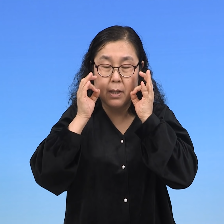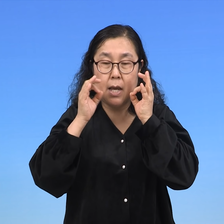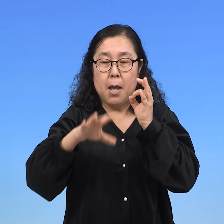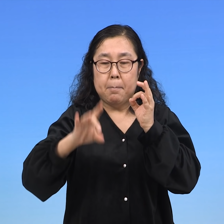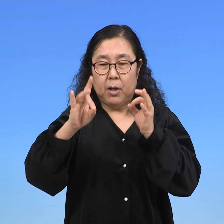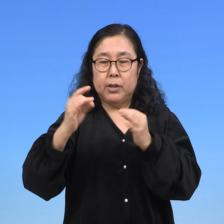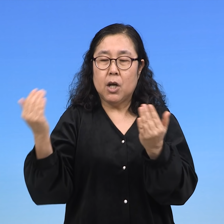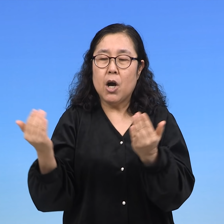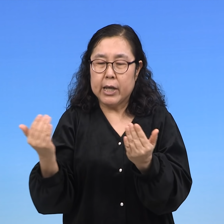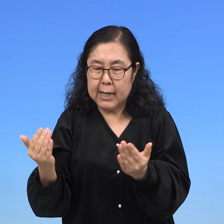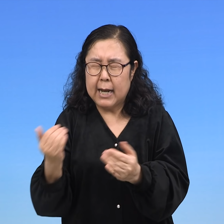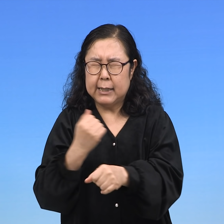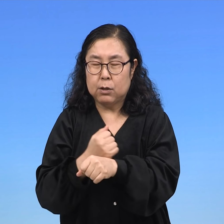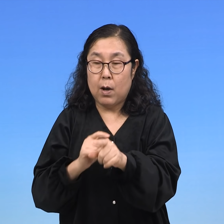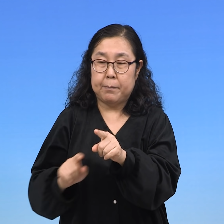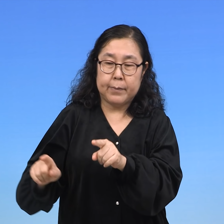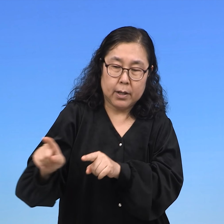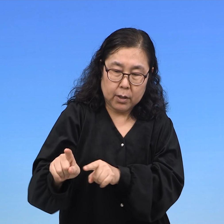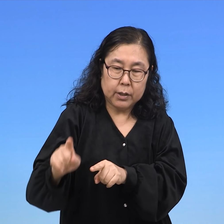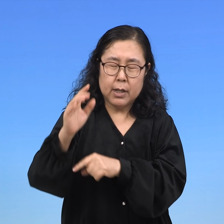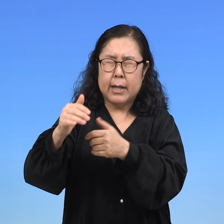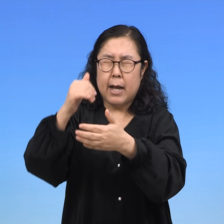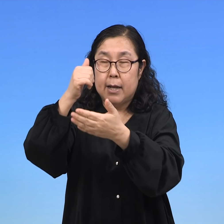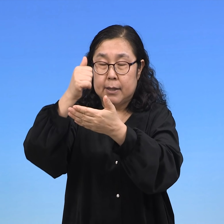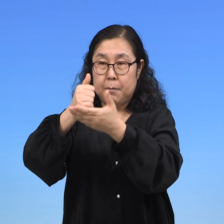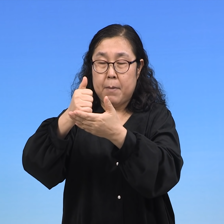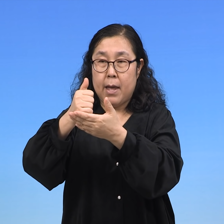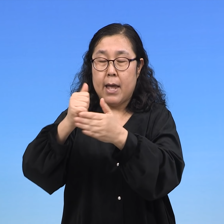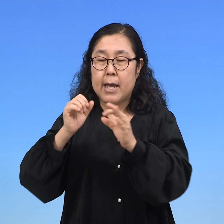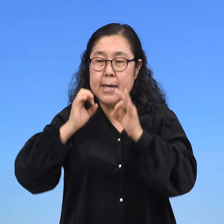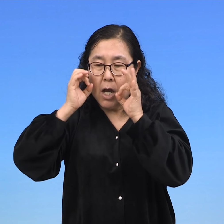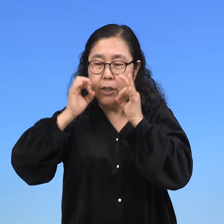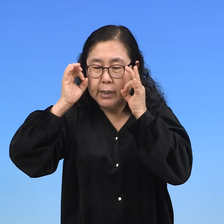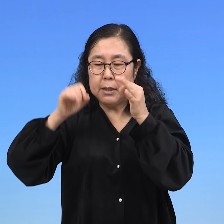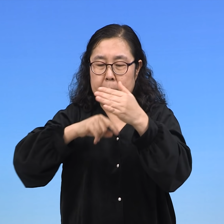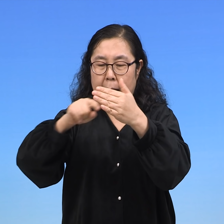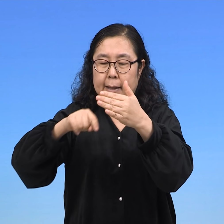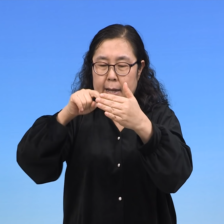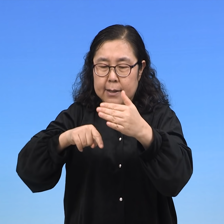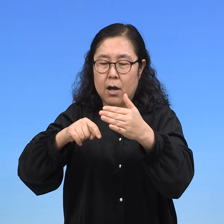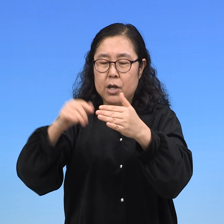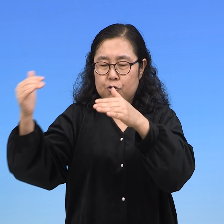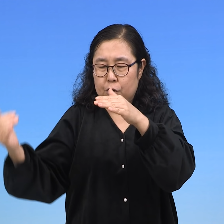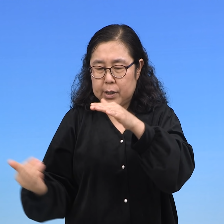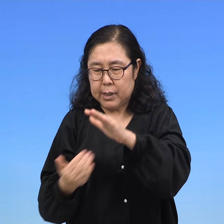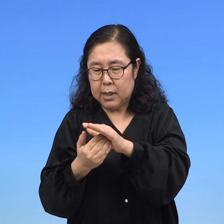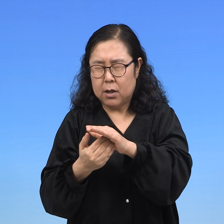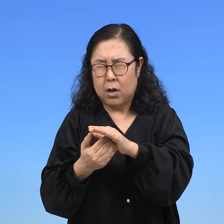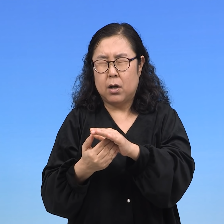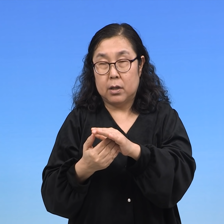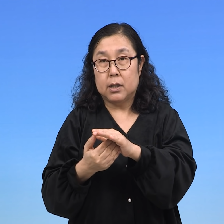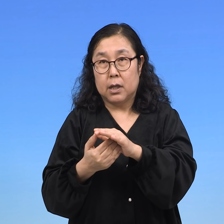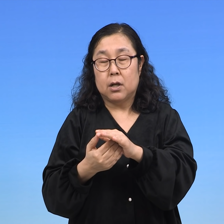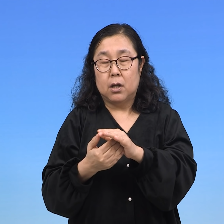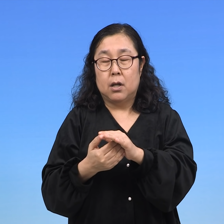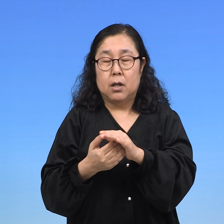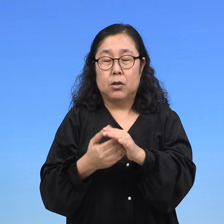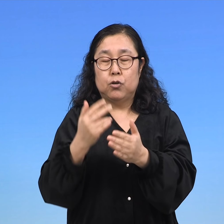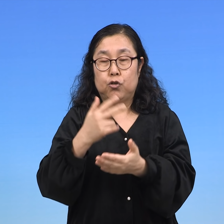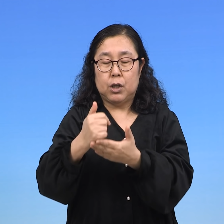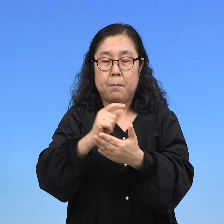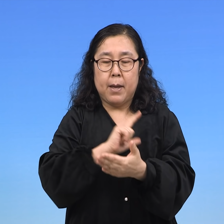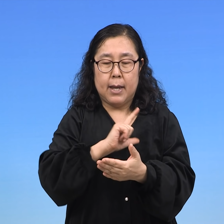선행하시는 하나님의 열심의 은혜 아래에서 이루어진 것이기를 주님 이름으로 축복합니다. 저는 오늘